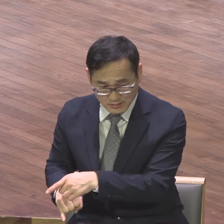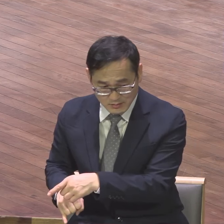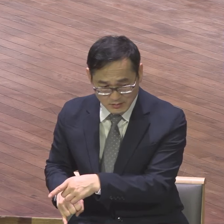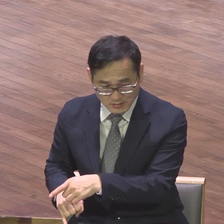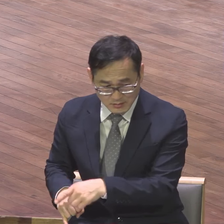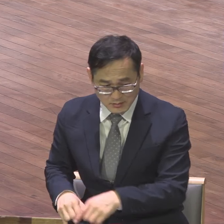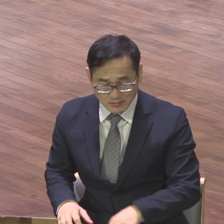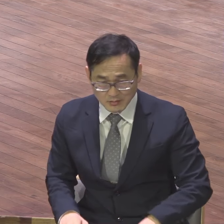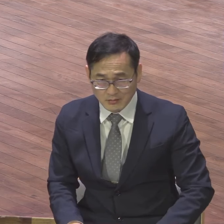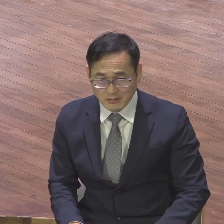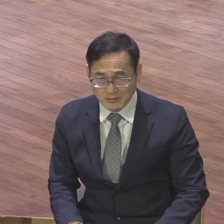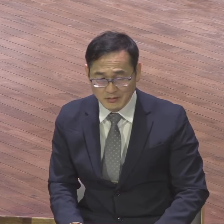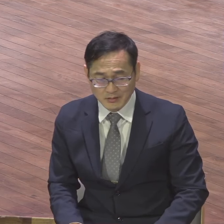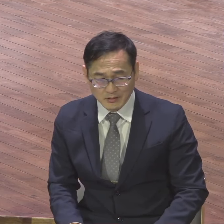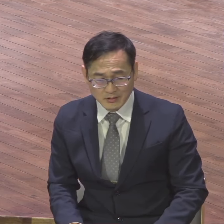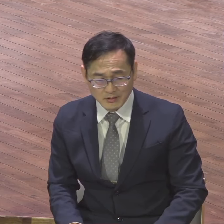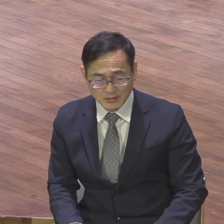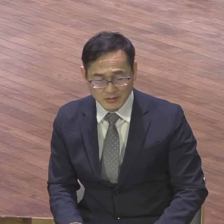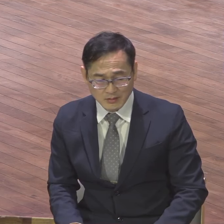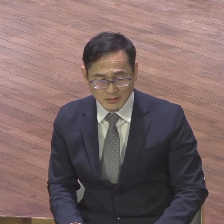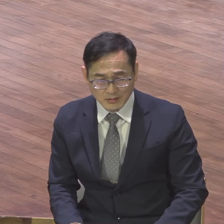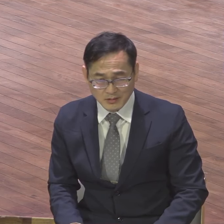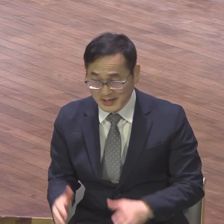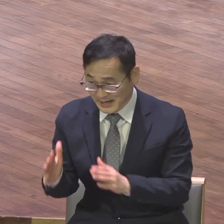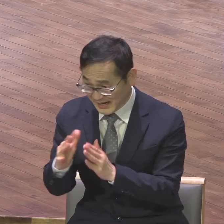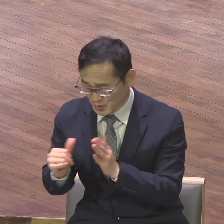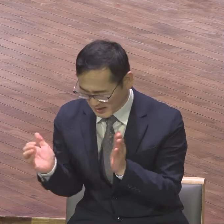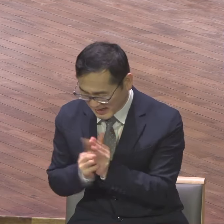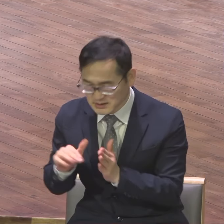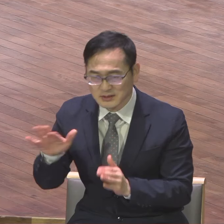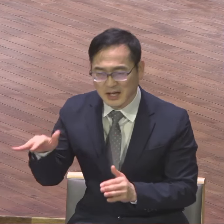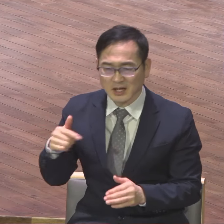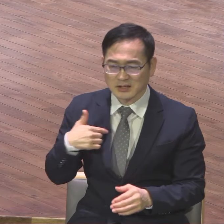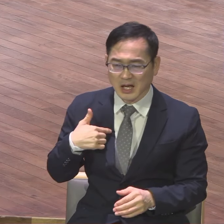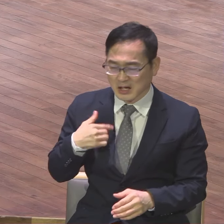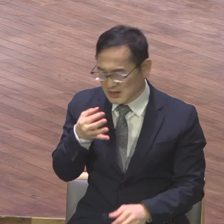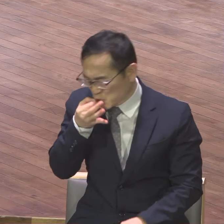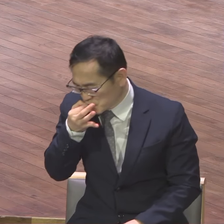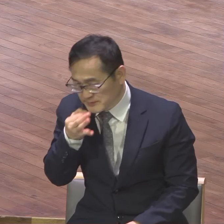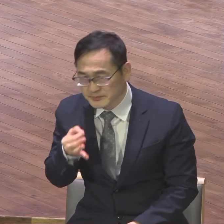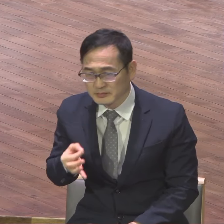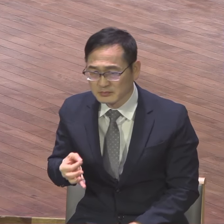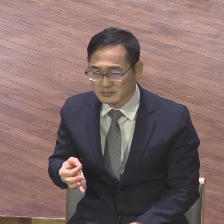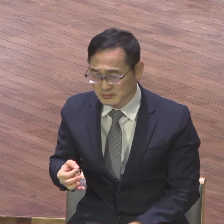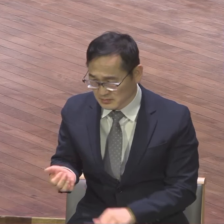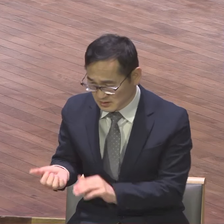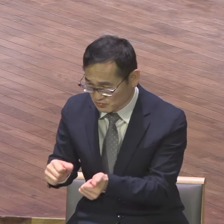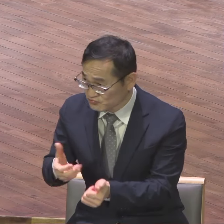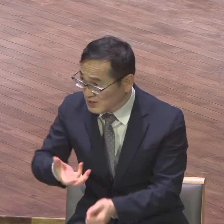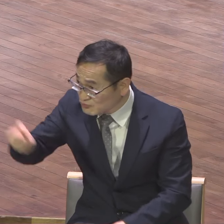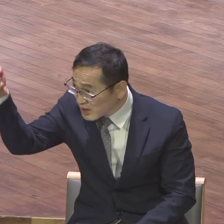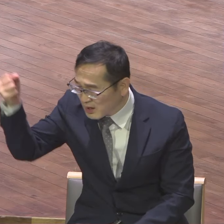미안합니다. 가족도 다 내려놔 버렸어요. 데려가라면 데려가시고 마음대로 하십시오.